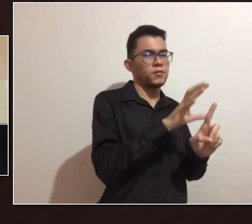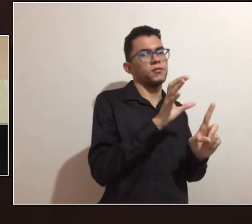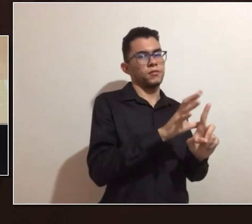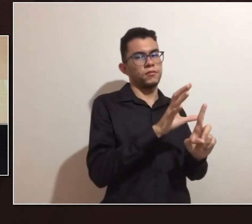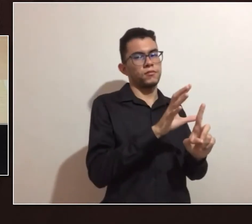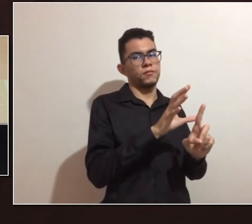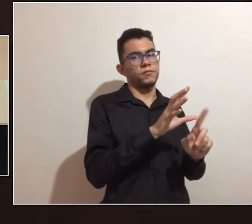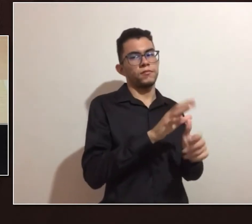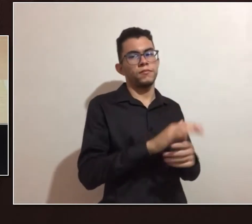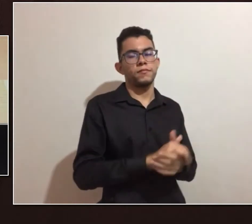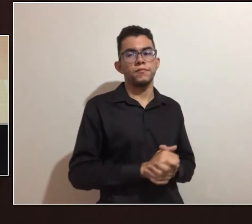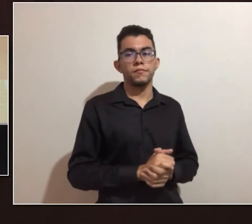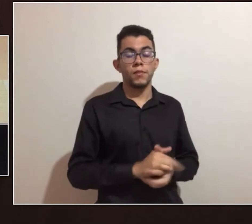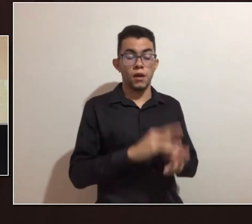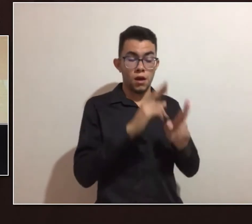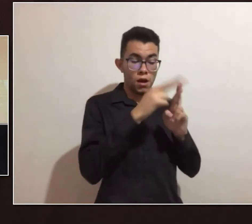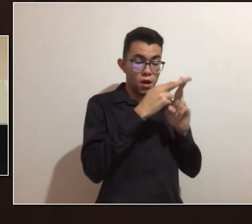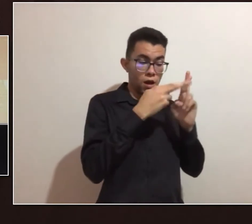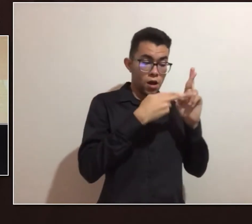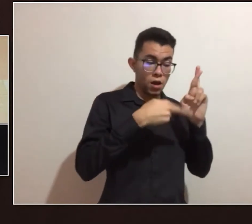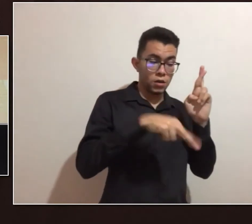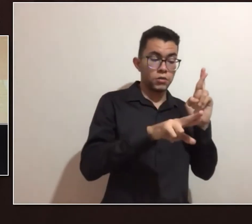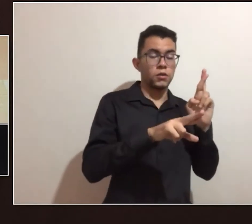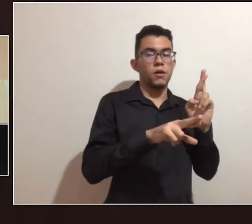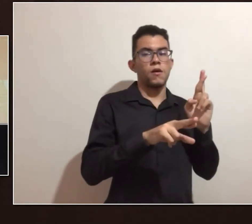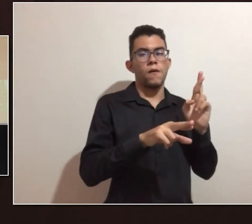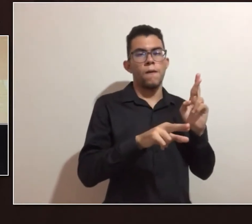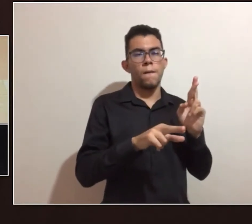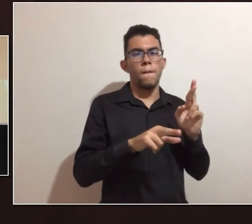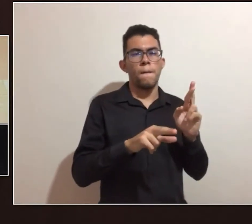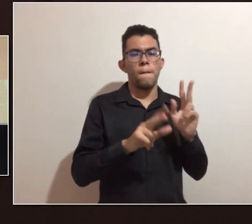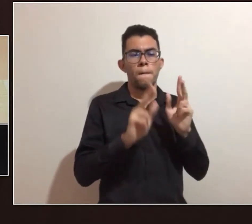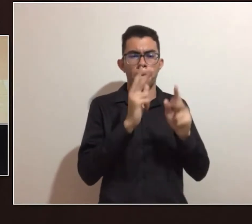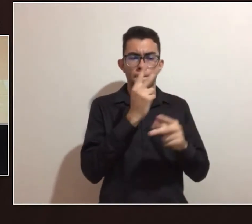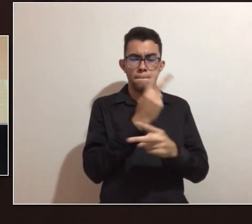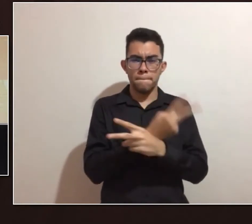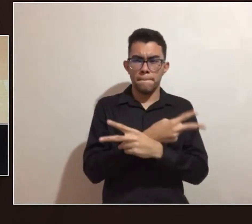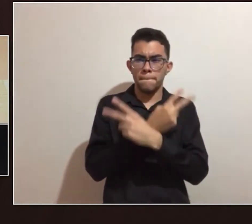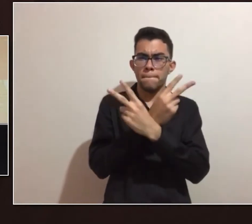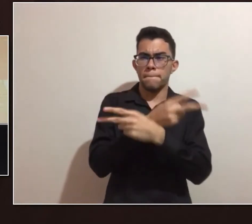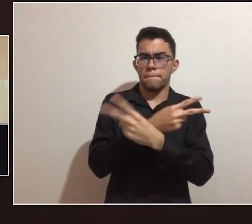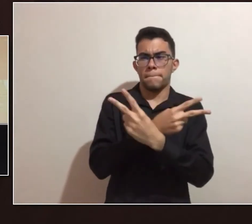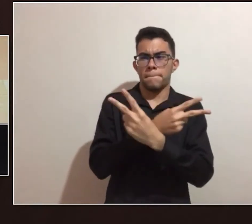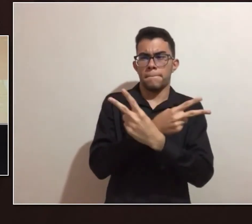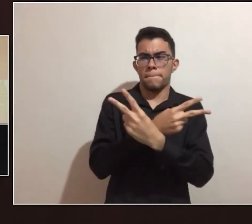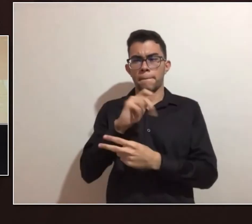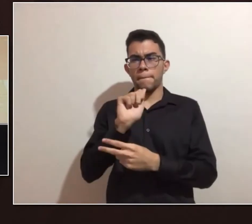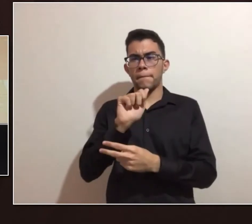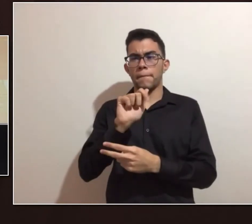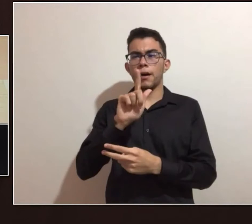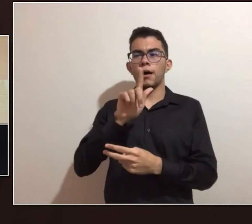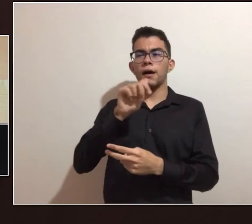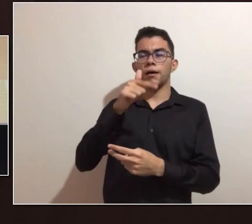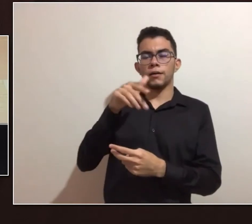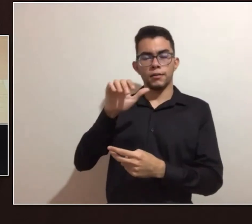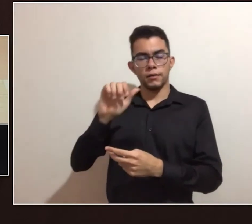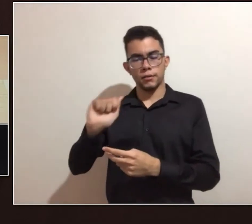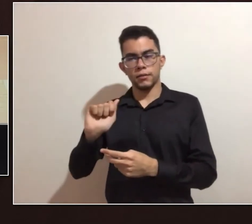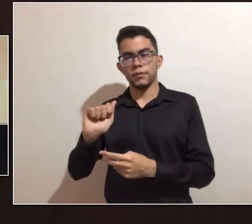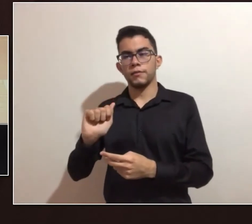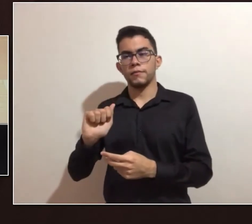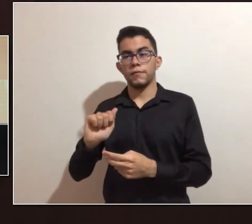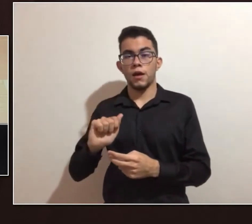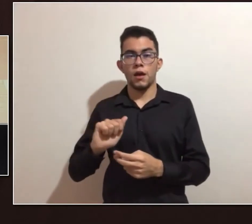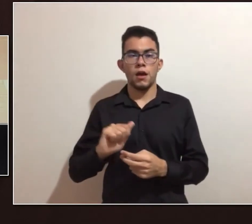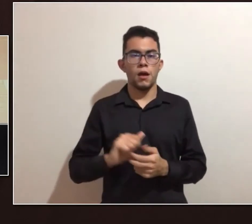A religião pagã politeísta dos romanos era uma instituição do Estado. Ela